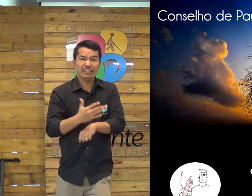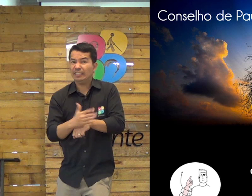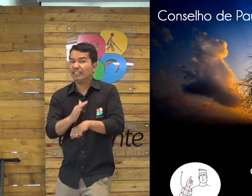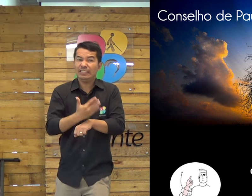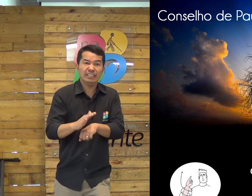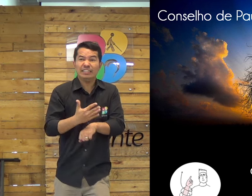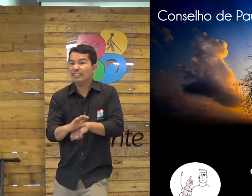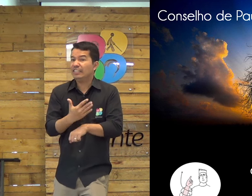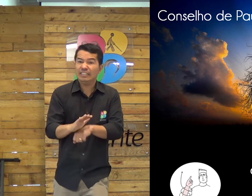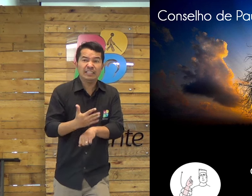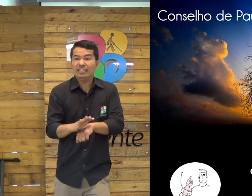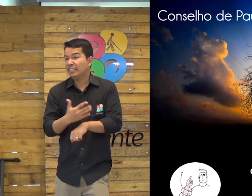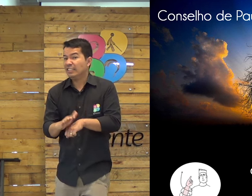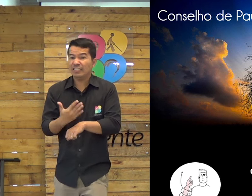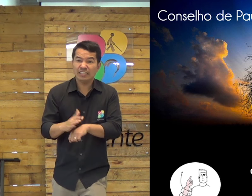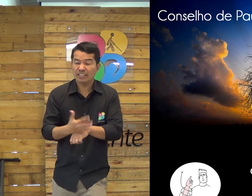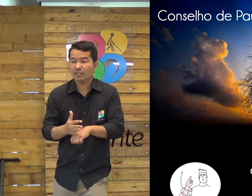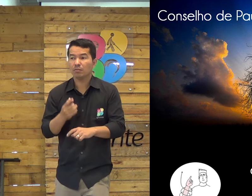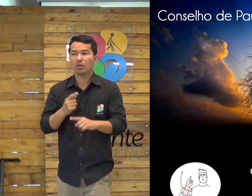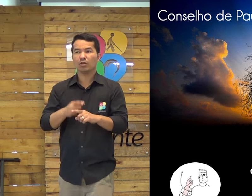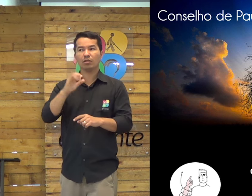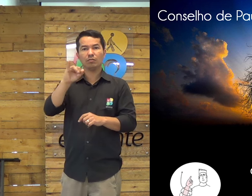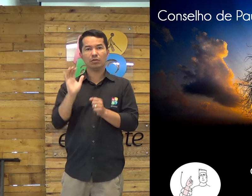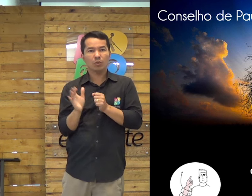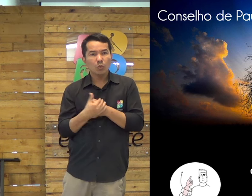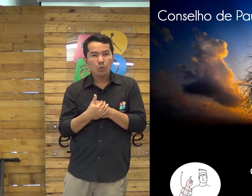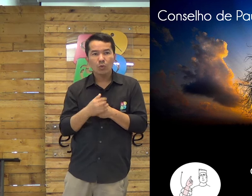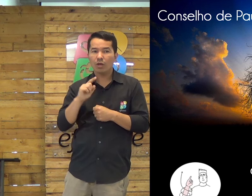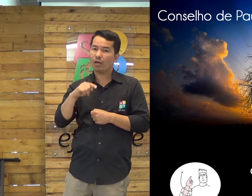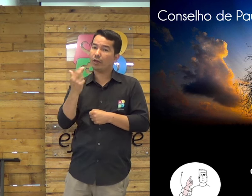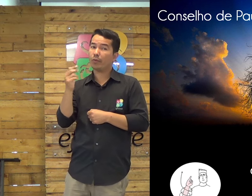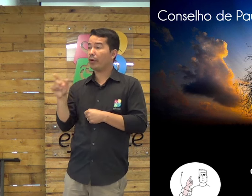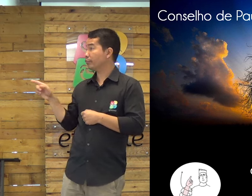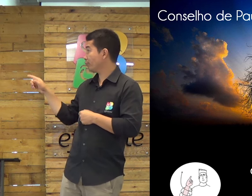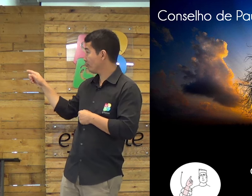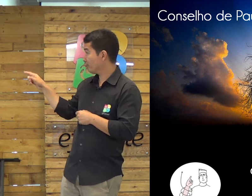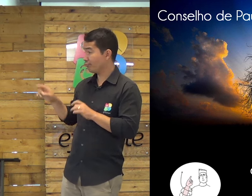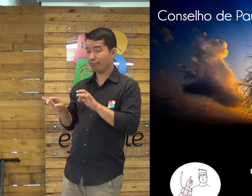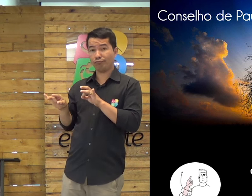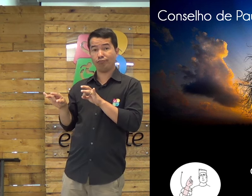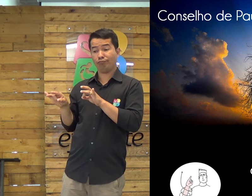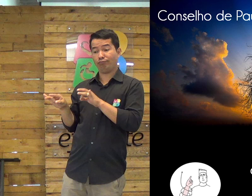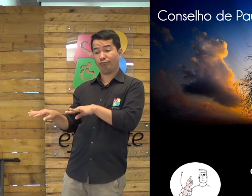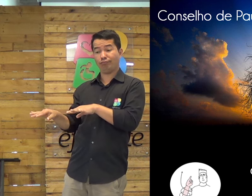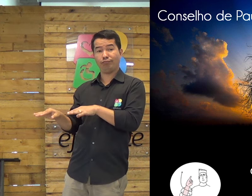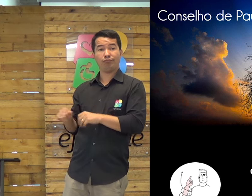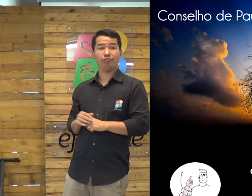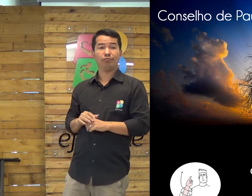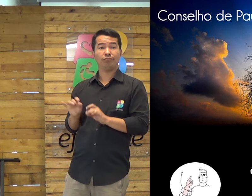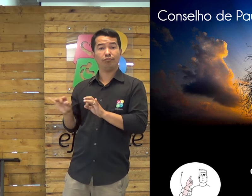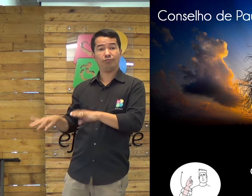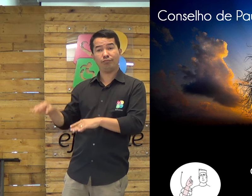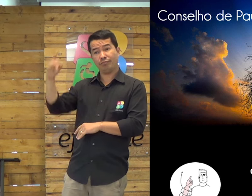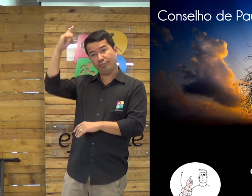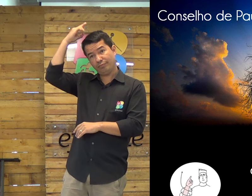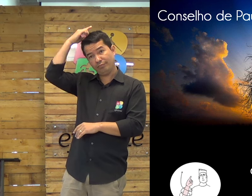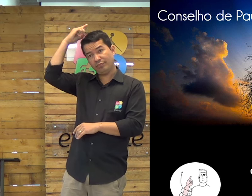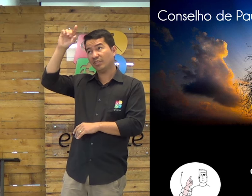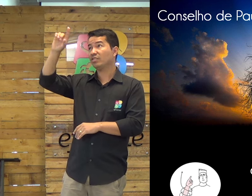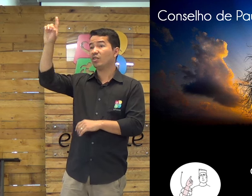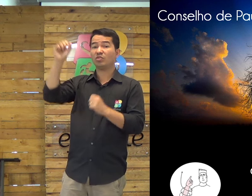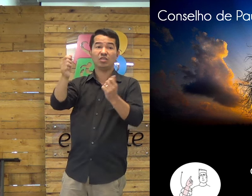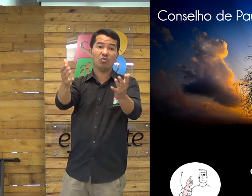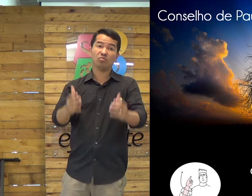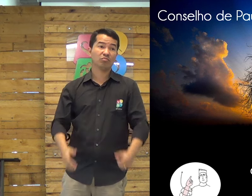a desenvolver esse dom. Porque se você escondê-lo, você está fazendo o contrário do que